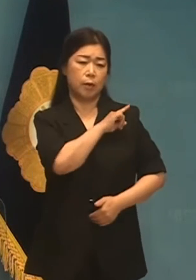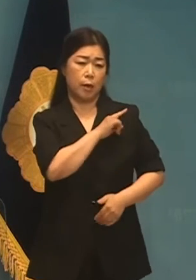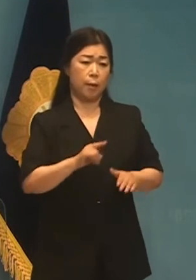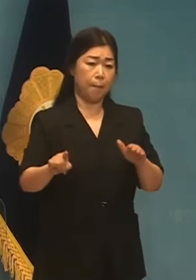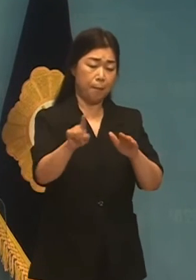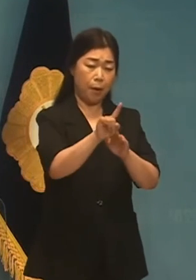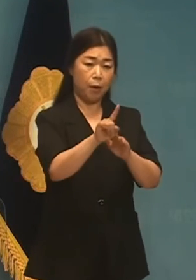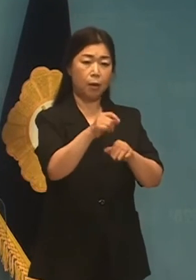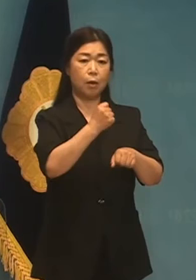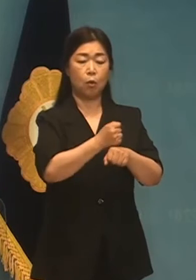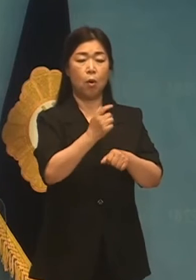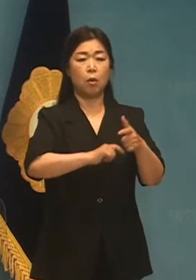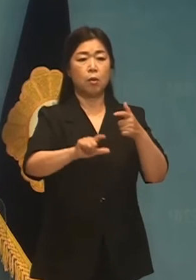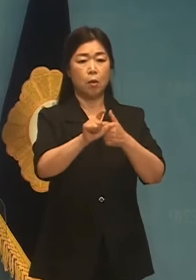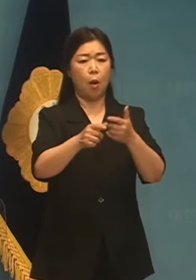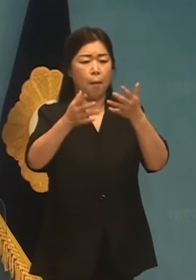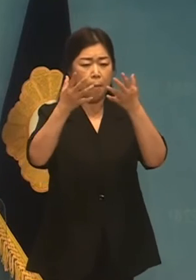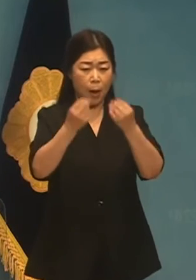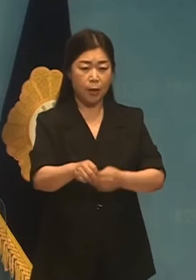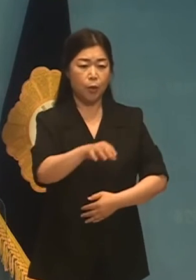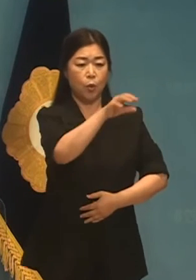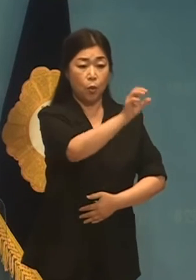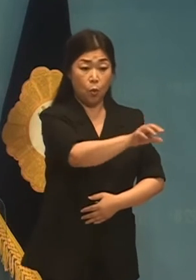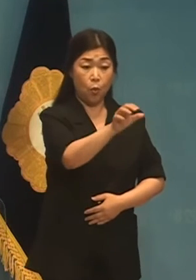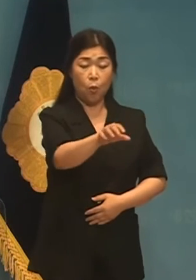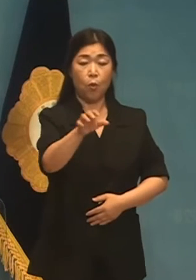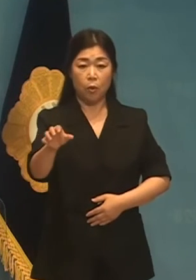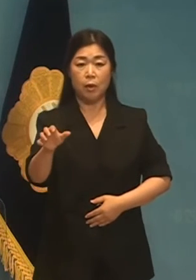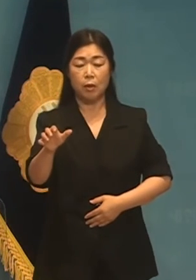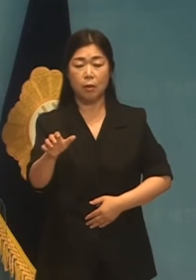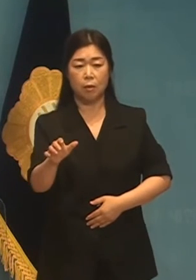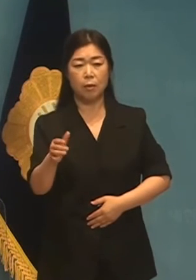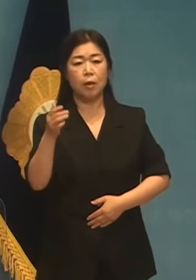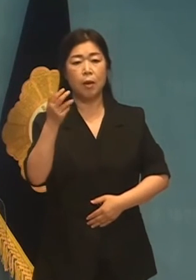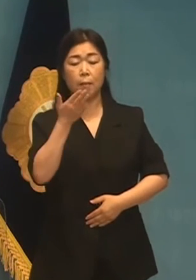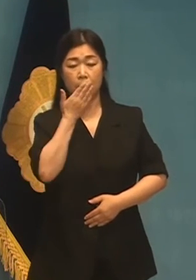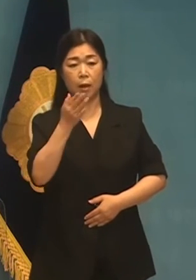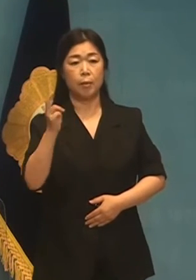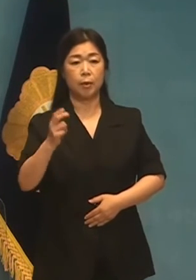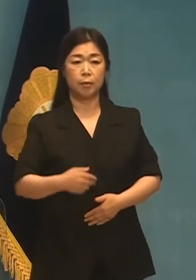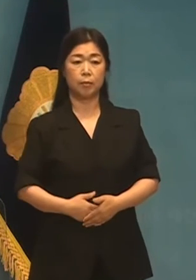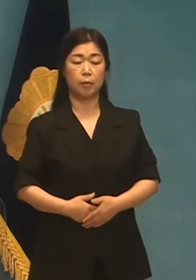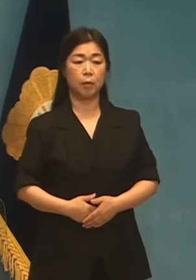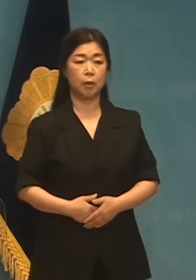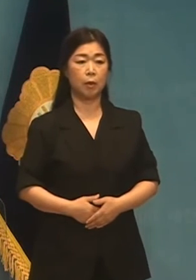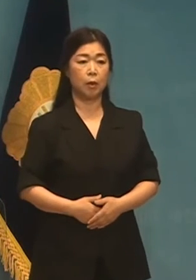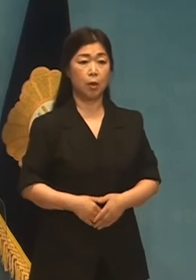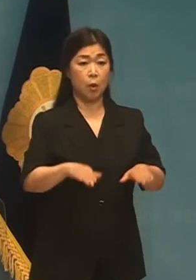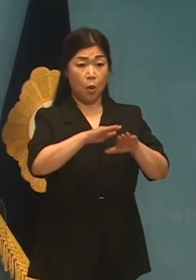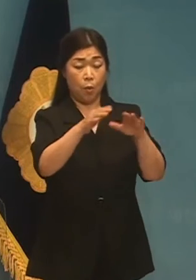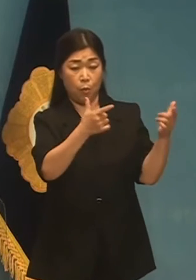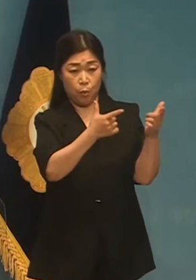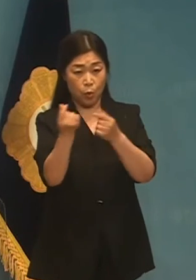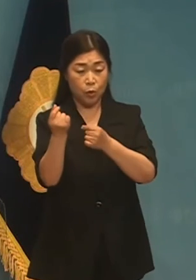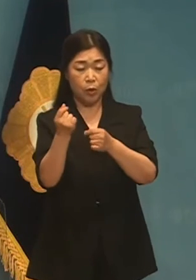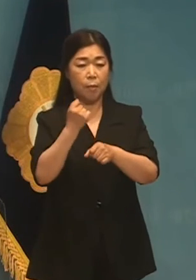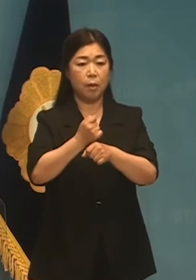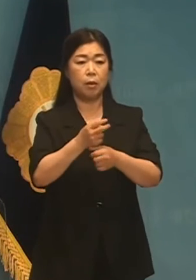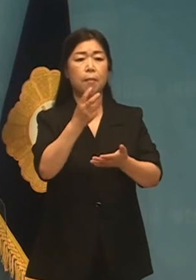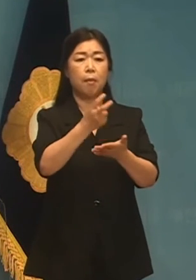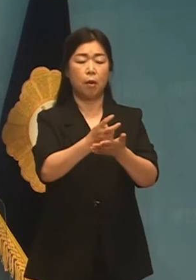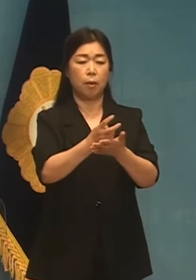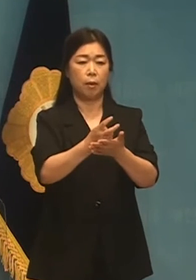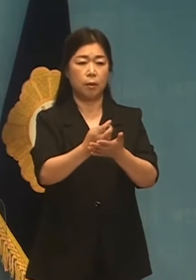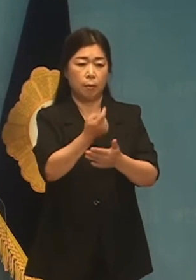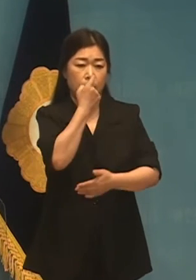있고 점점 더 많은 분야에서 그렇게 될 것입니다. 표준을 이끄는 법을 익혀야 합니다.